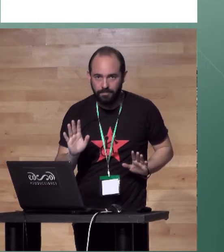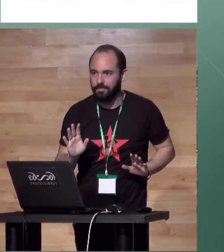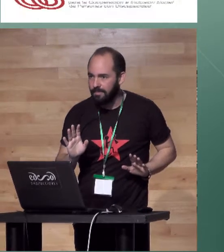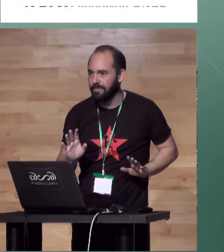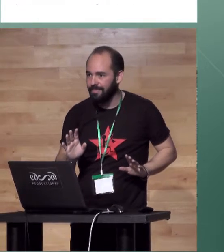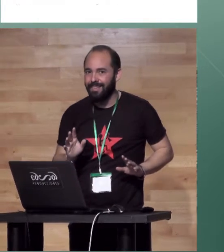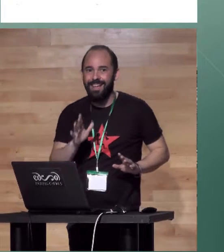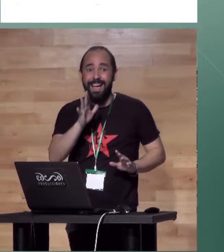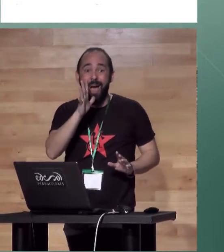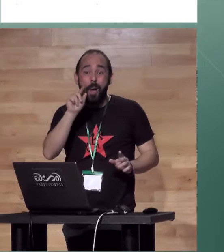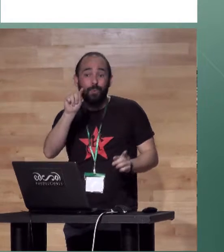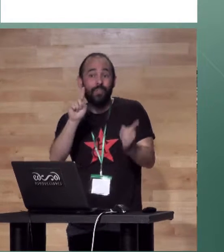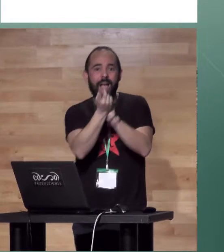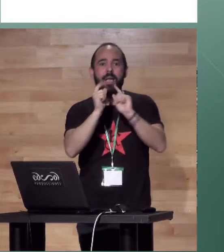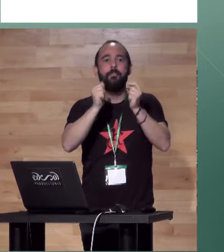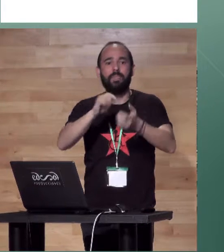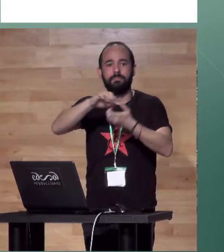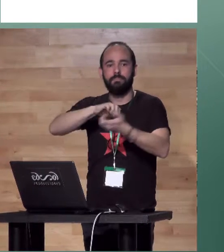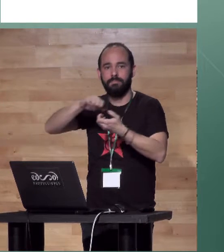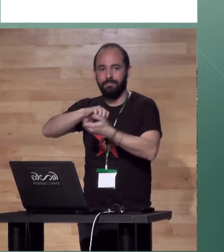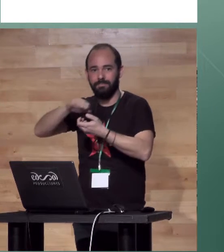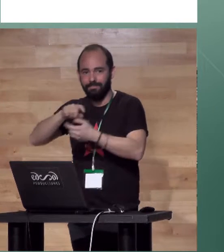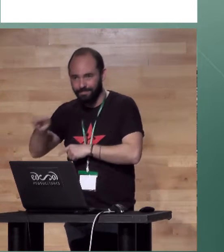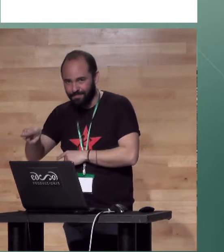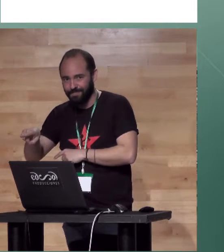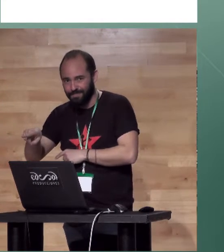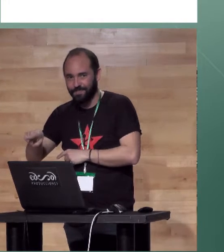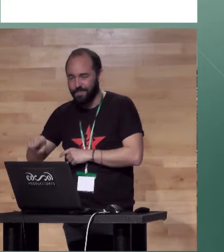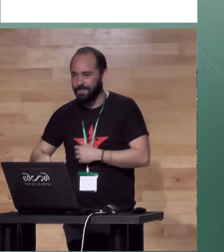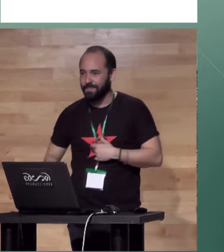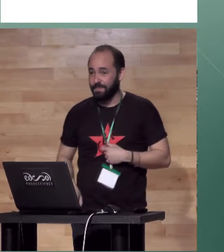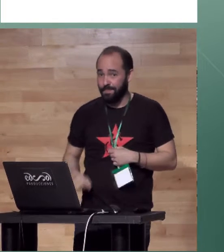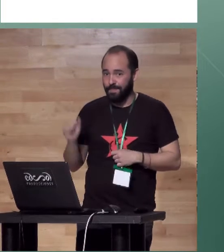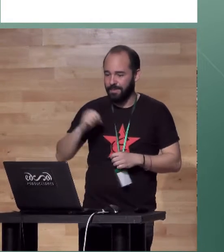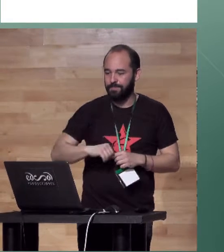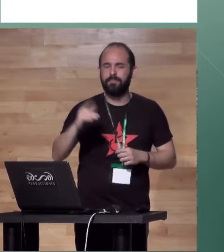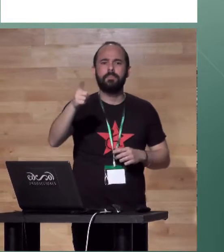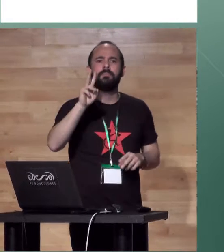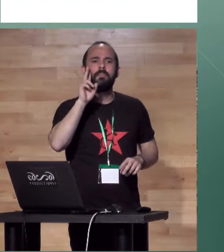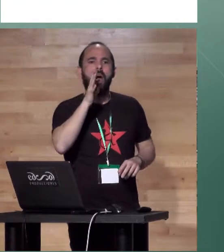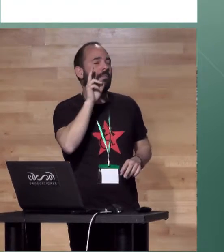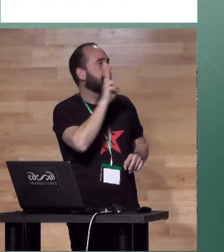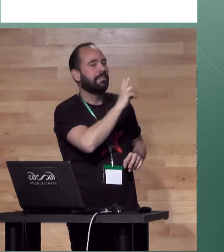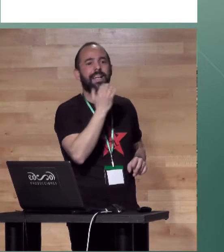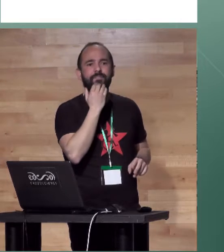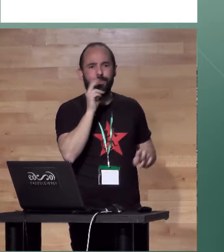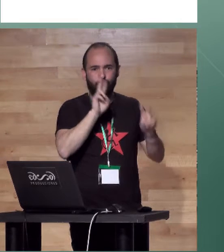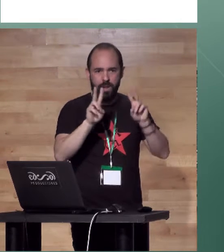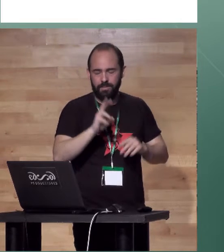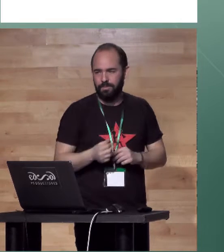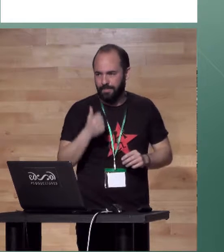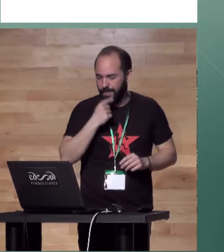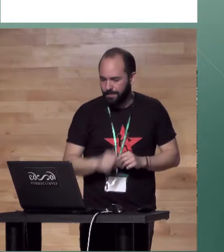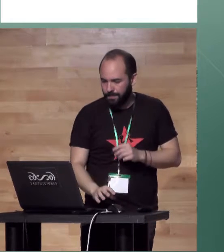Eso es el punto de giro o el punto de cambio. Y en ese momento aprovechamos y empieza lo que es el nudo, la